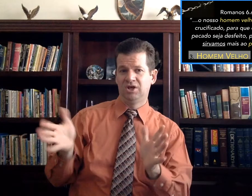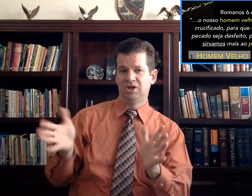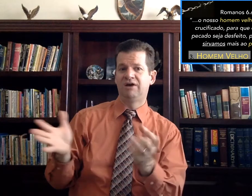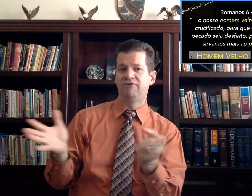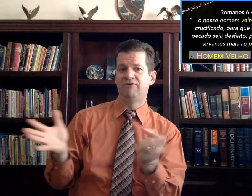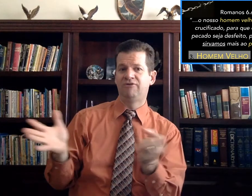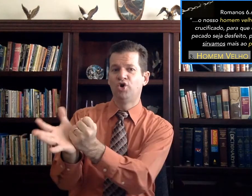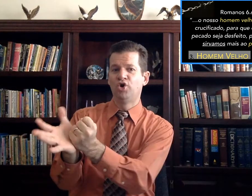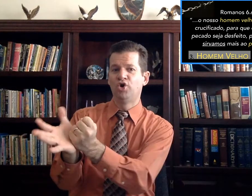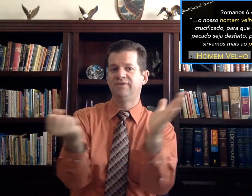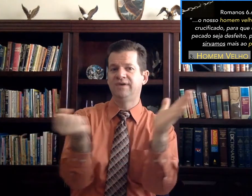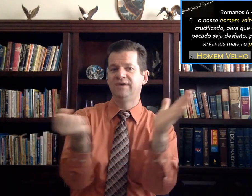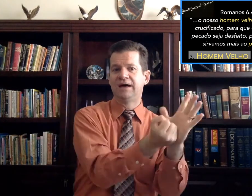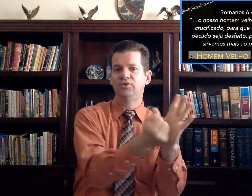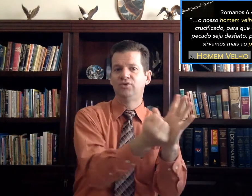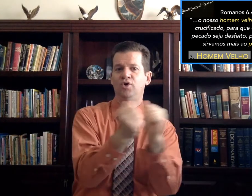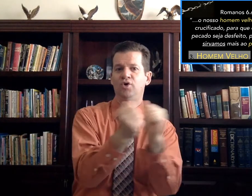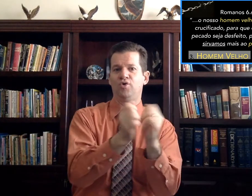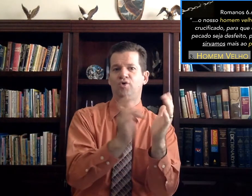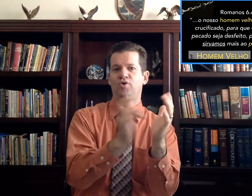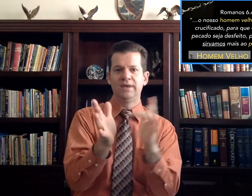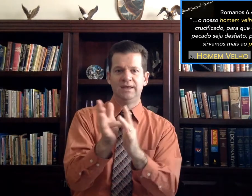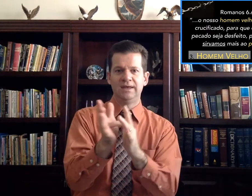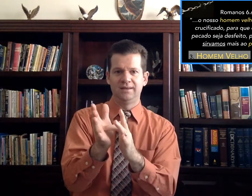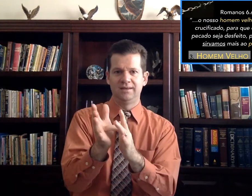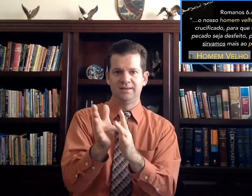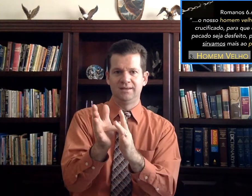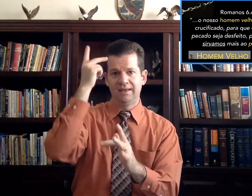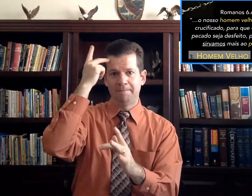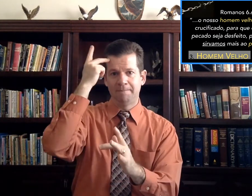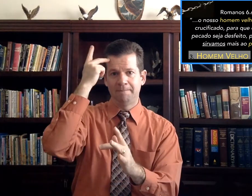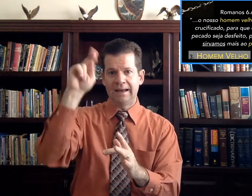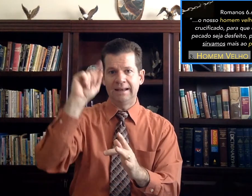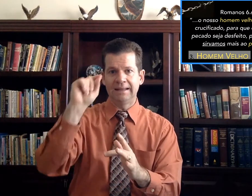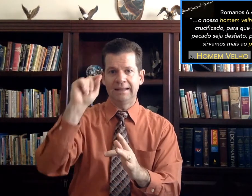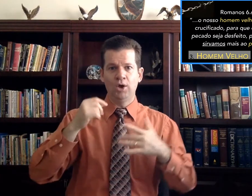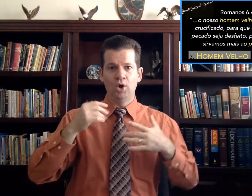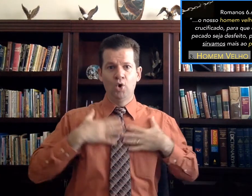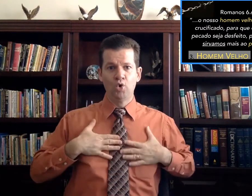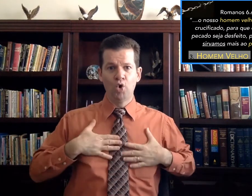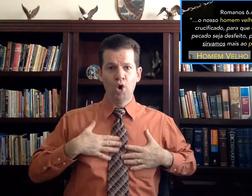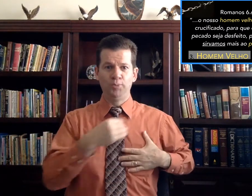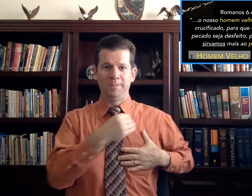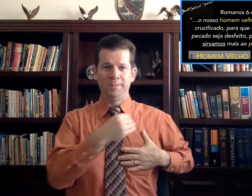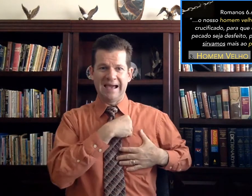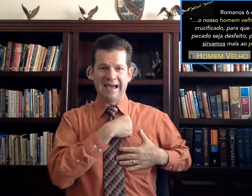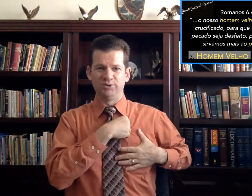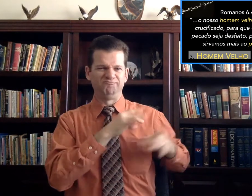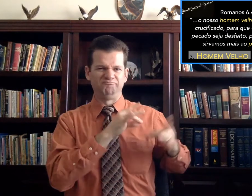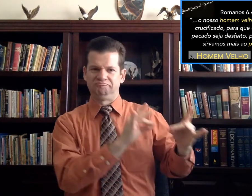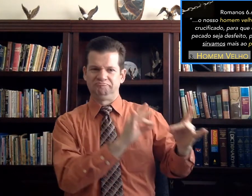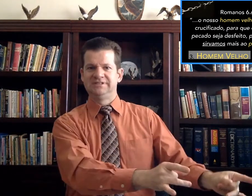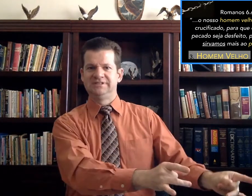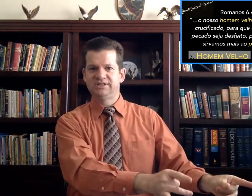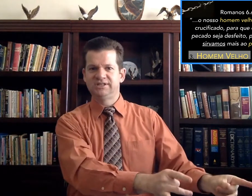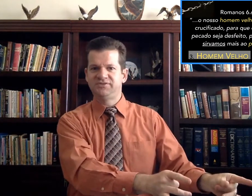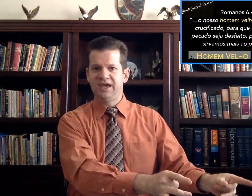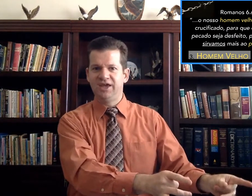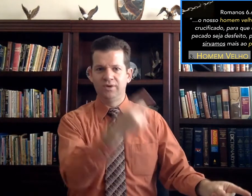já foi crucificado com ele, para que o corpo do pecado seja desfeito,